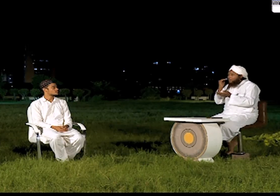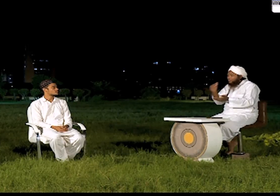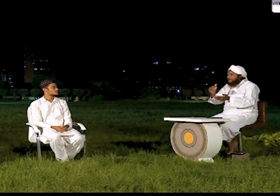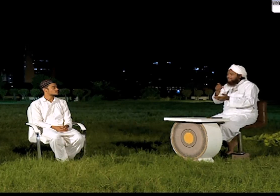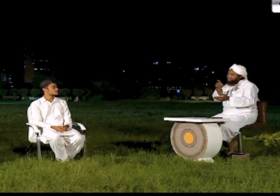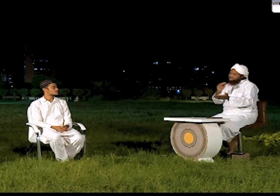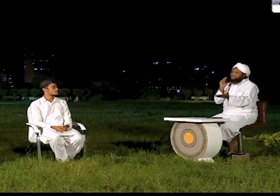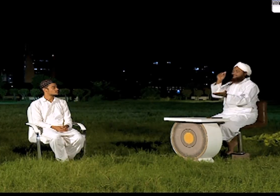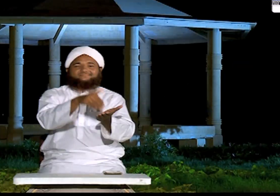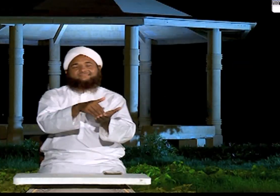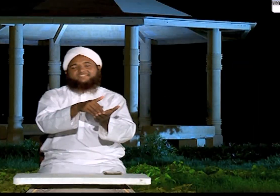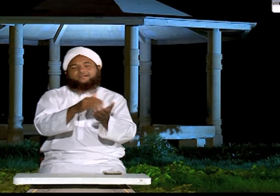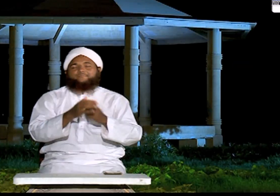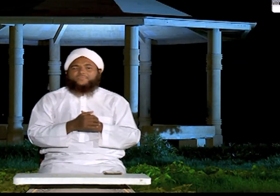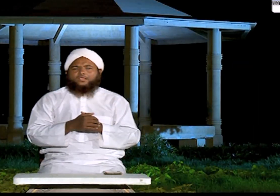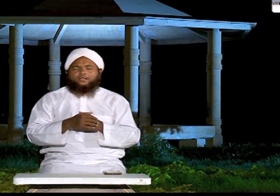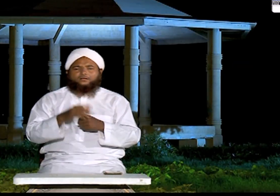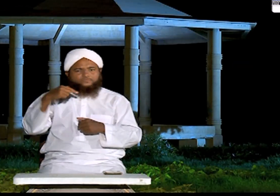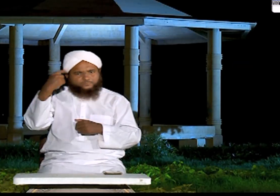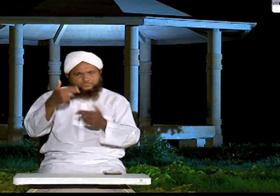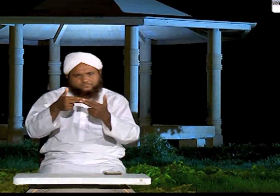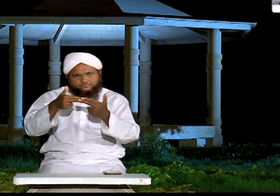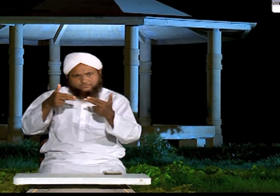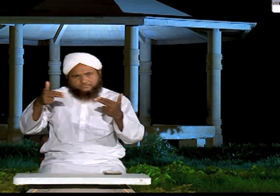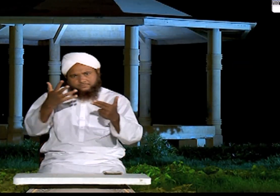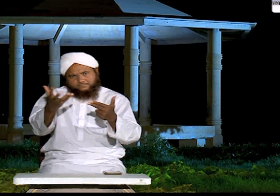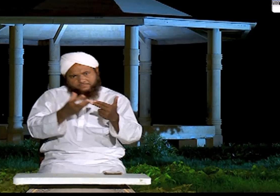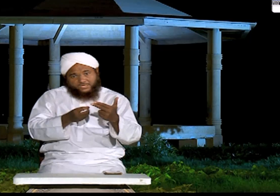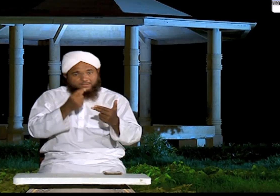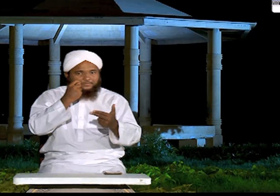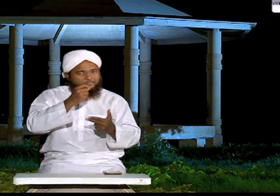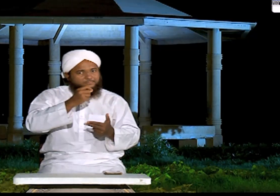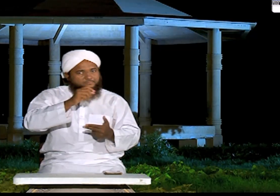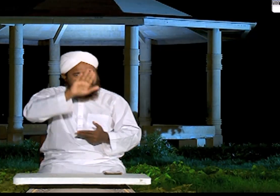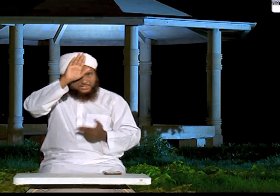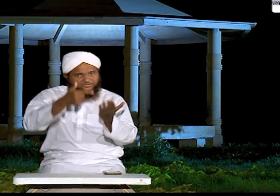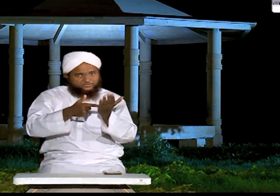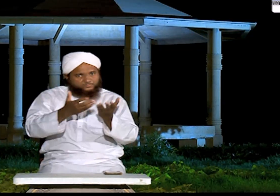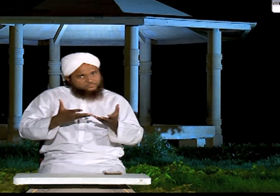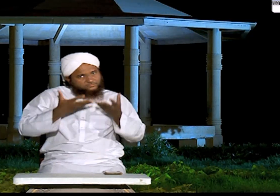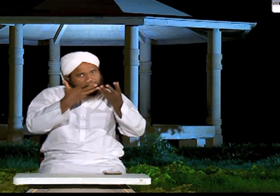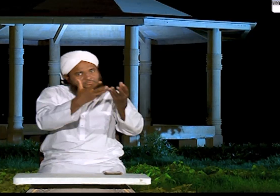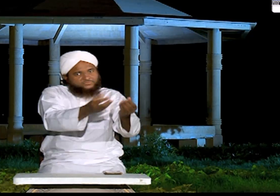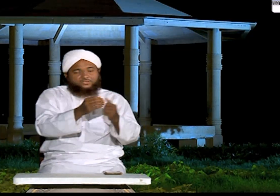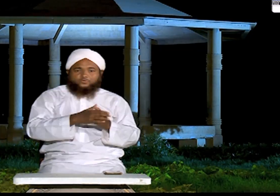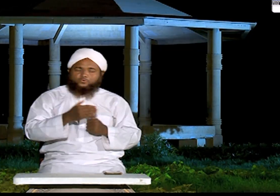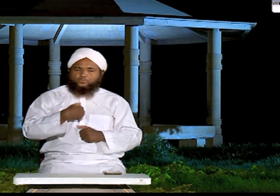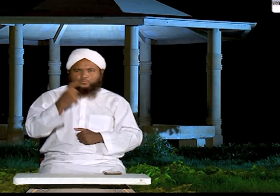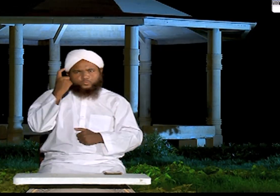بہرامند ہو جائے وزیر کی زبانی ماجرہ معلوم ہونے کے بعد طبعہ نے سوچا کیوں نہ میں بھی ان